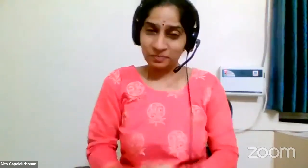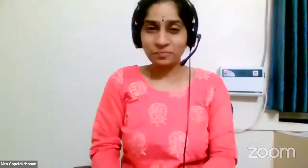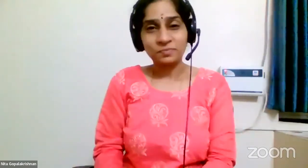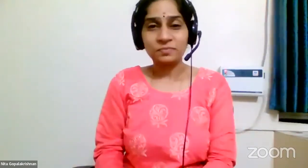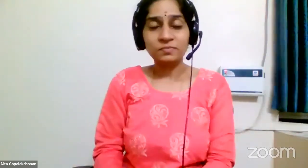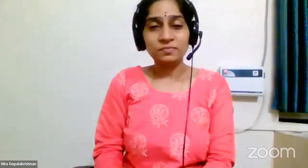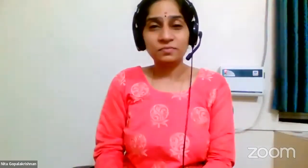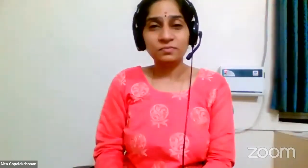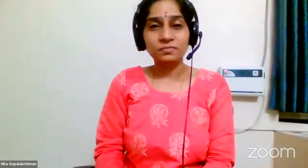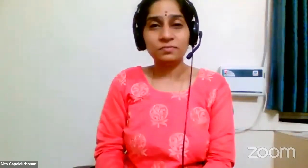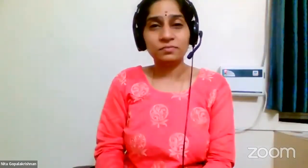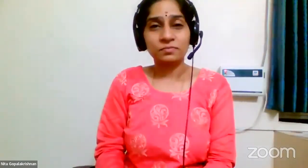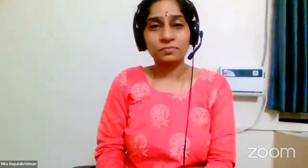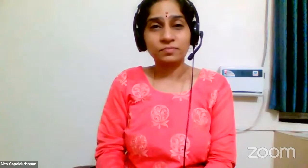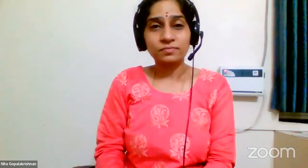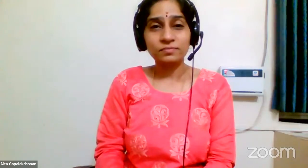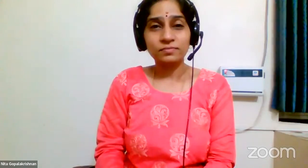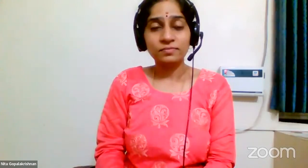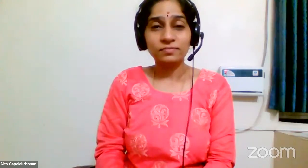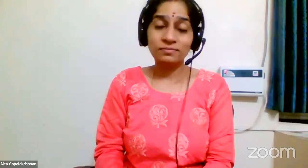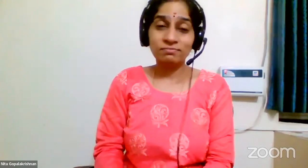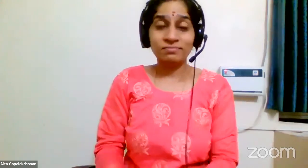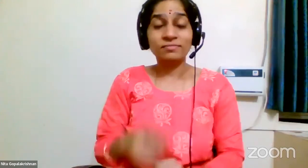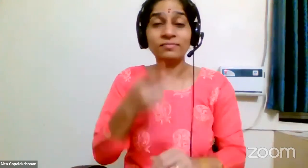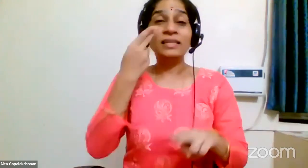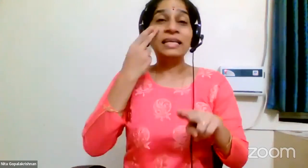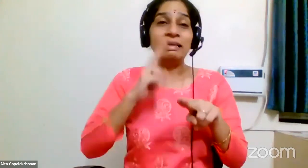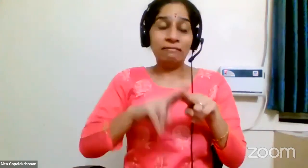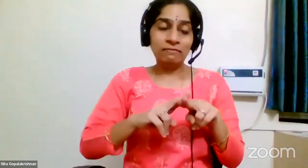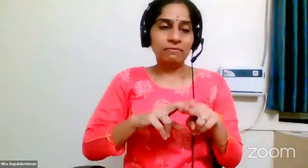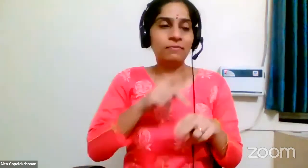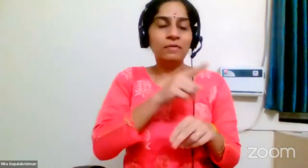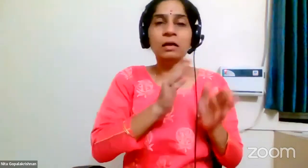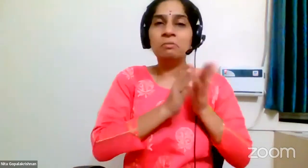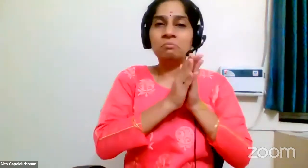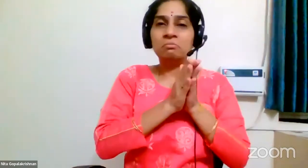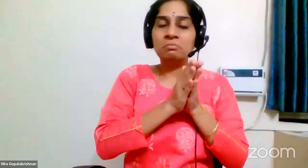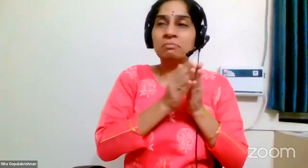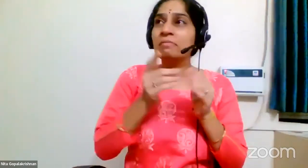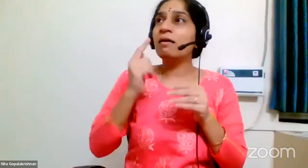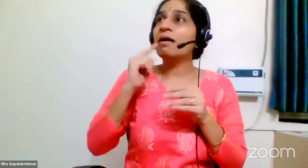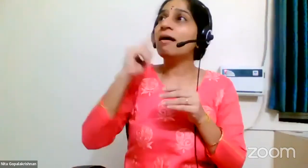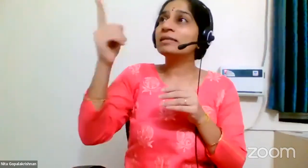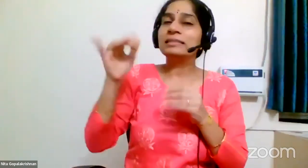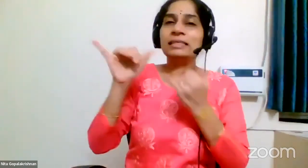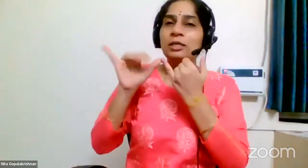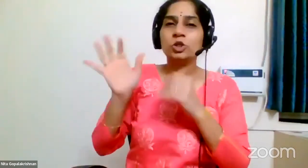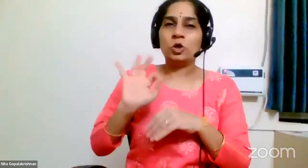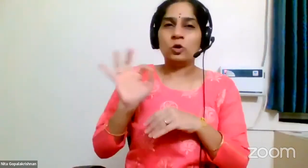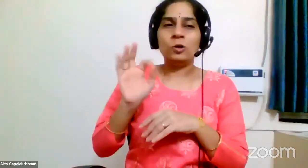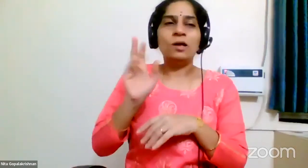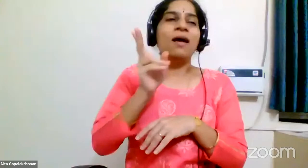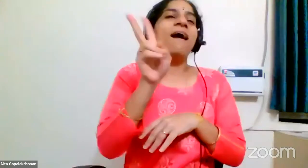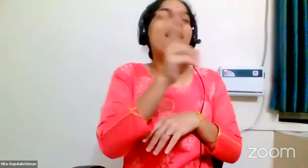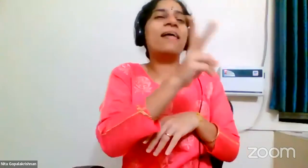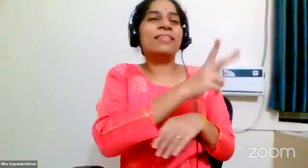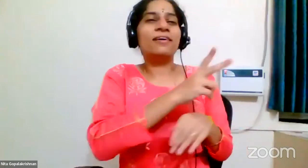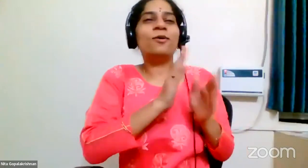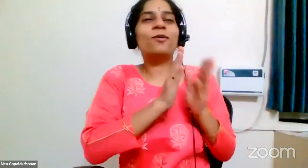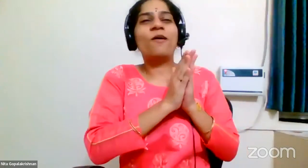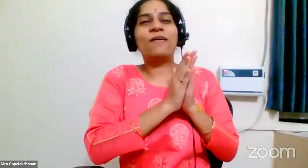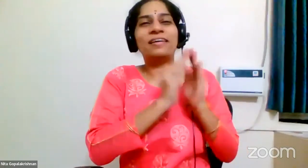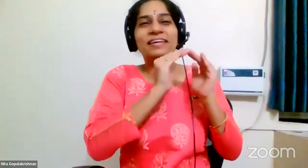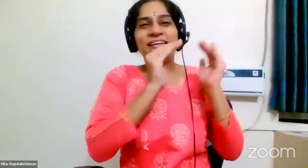अगर आप अन्य देवी देवताओं के पास जाएंगे और उनसे आप कुछ भौतिक वस्तु मांगेंगे तो शत प्रतिशत